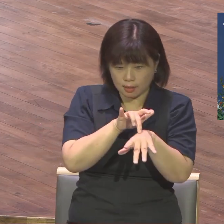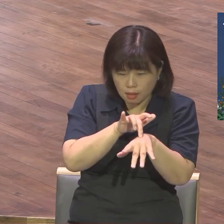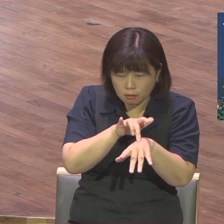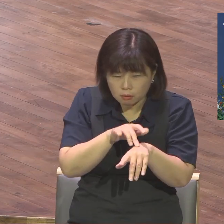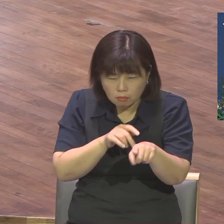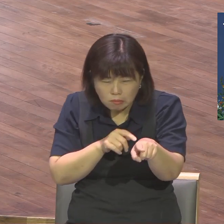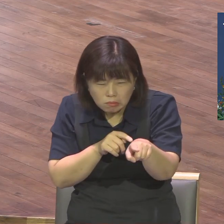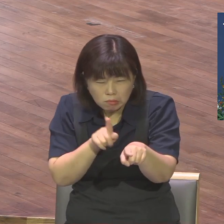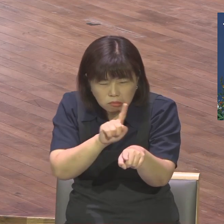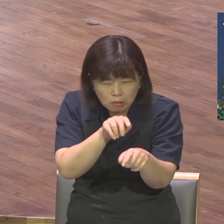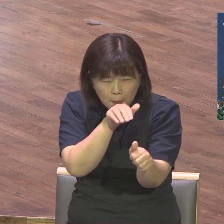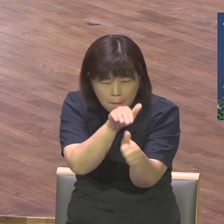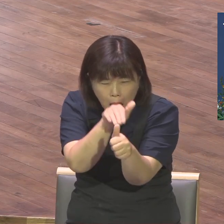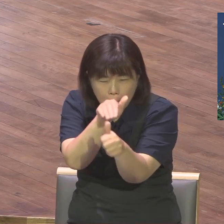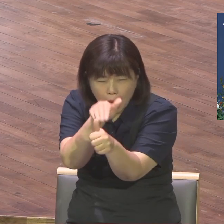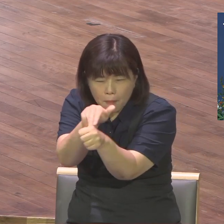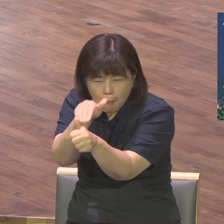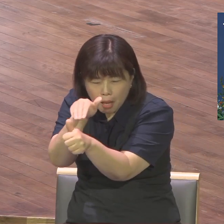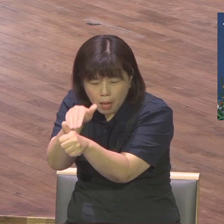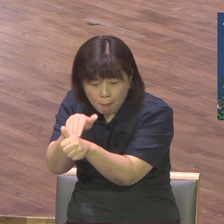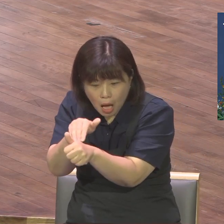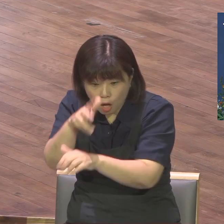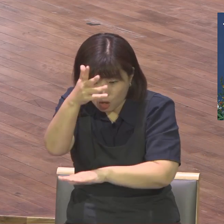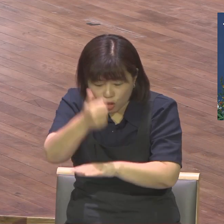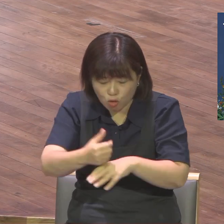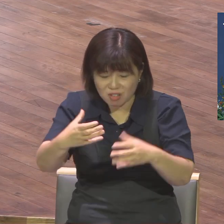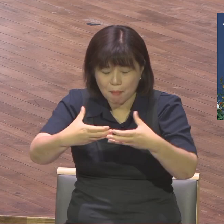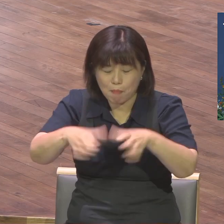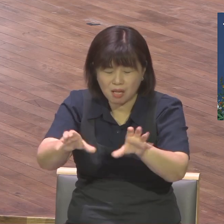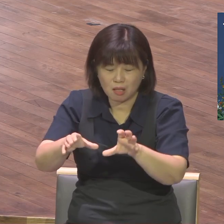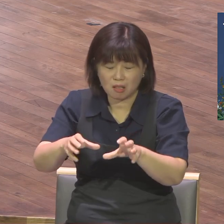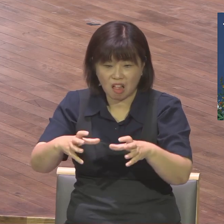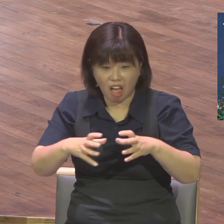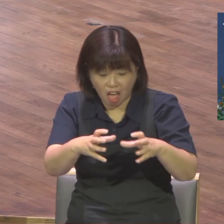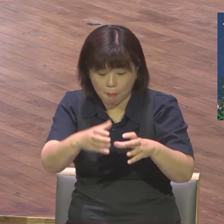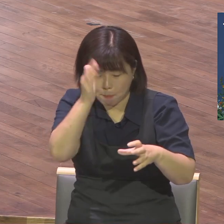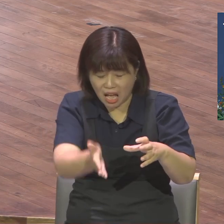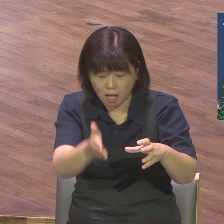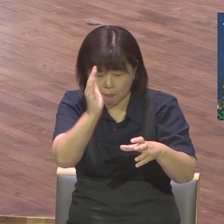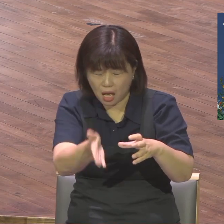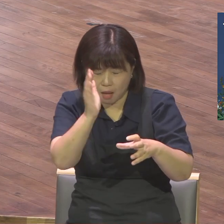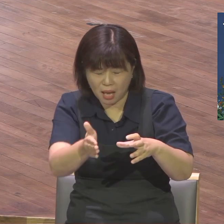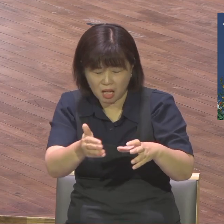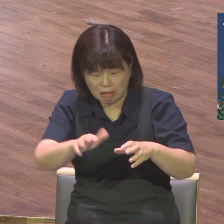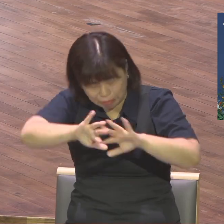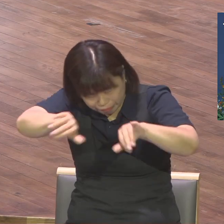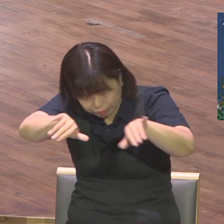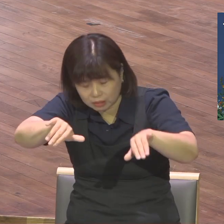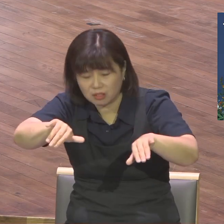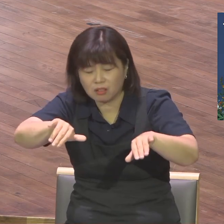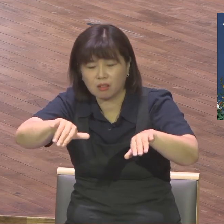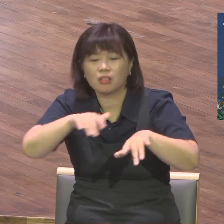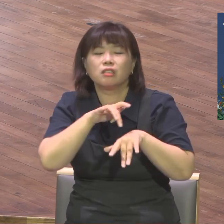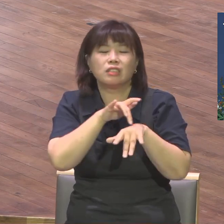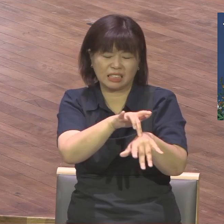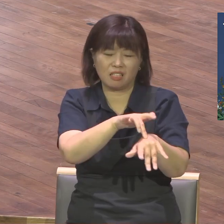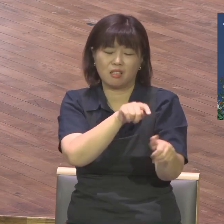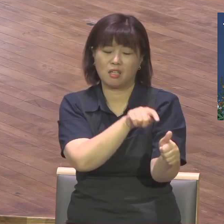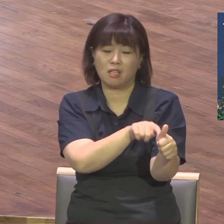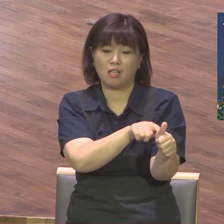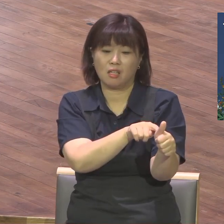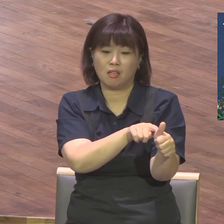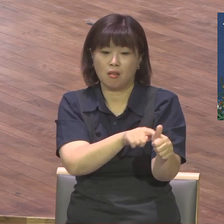방법으로 그 사단이 하는 주도 그렇게 우리가 성령께서 뭐라고 말씀하세요? 우리가 하나 되니까 너희도 힘써 하나가